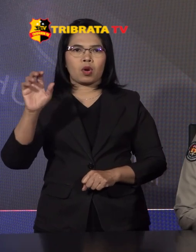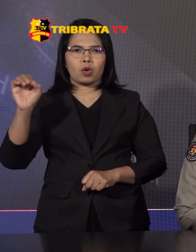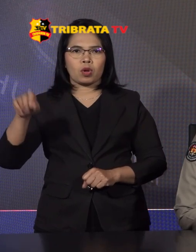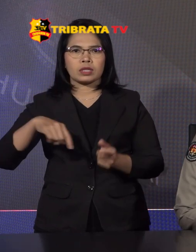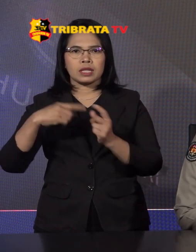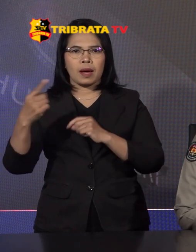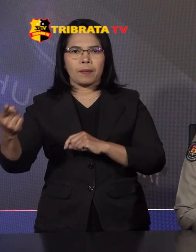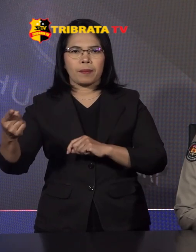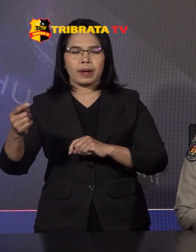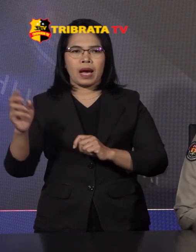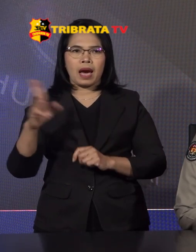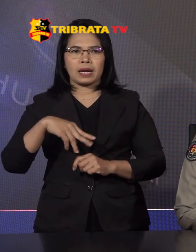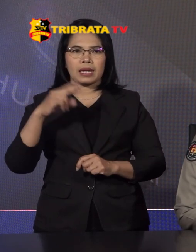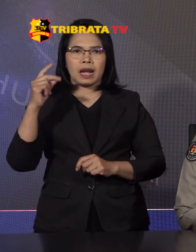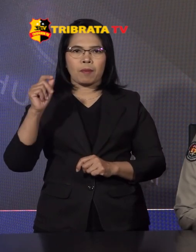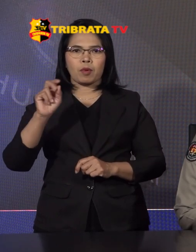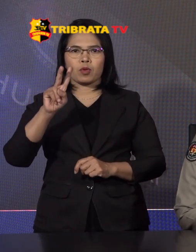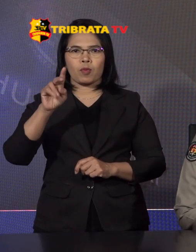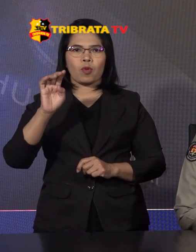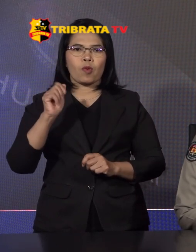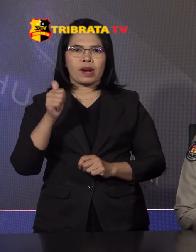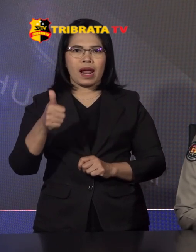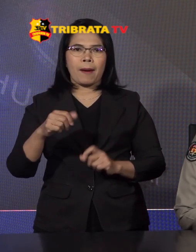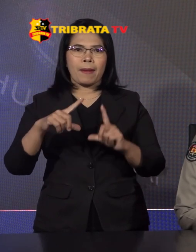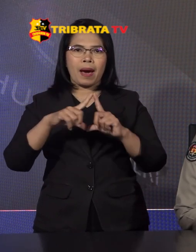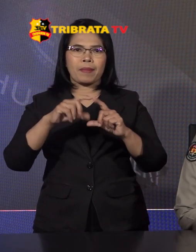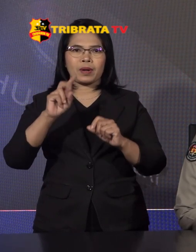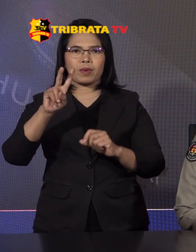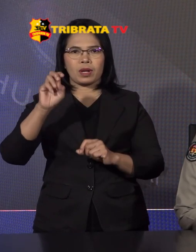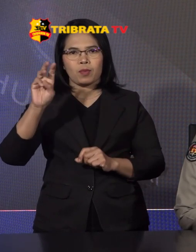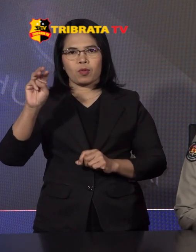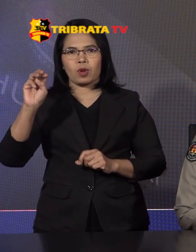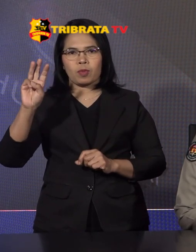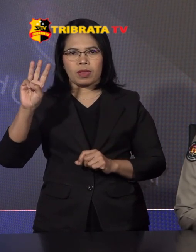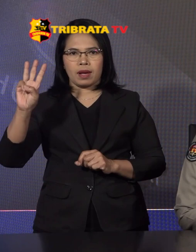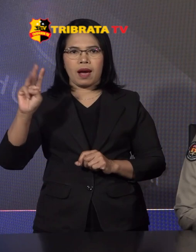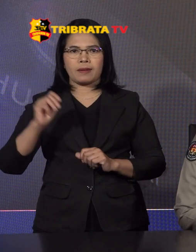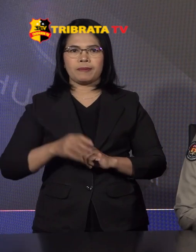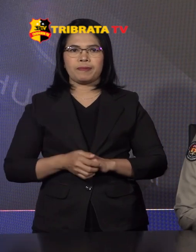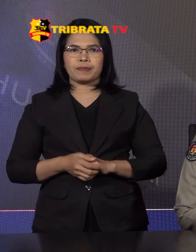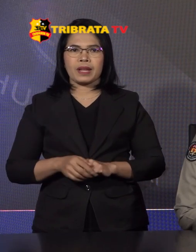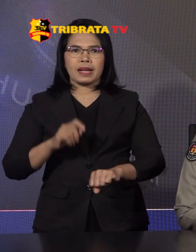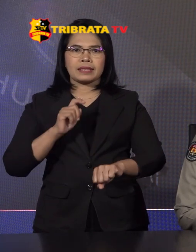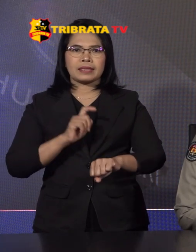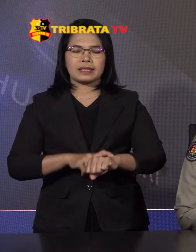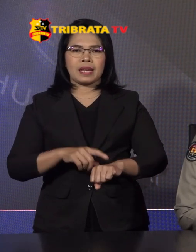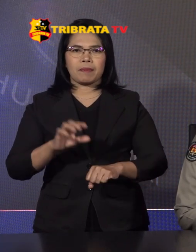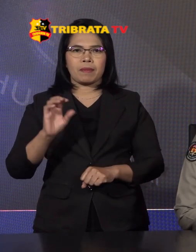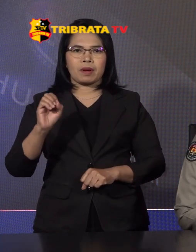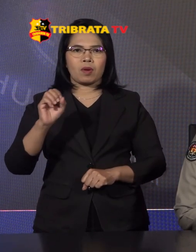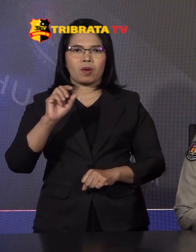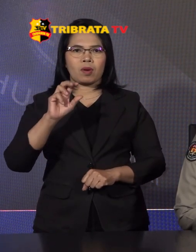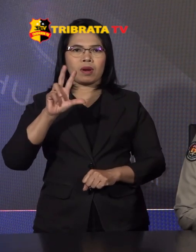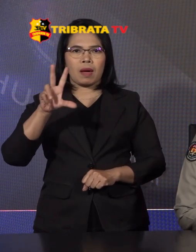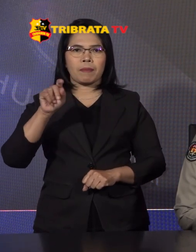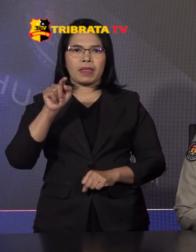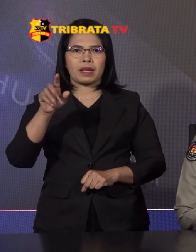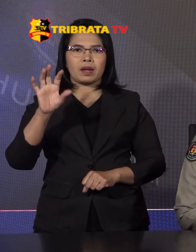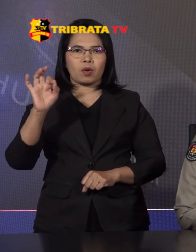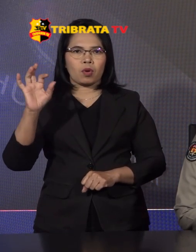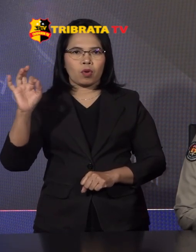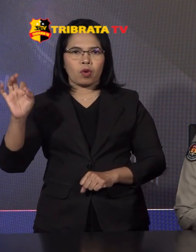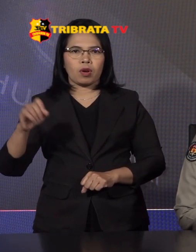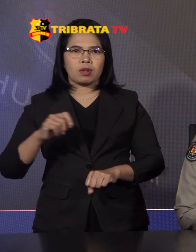00 sampai dengan Rabu 26 April 2023 pukul 08.00